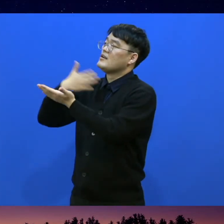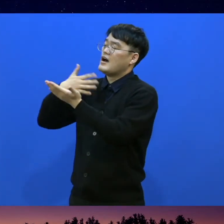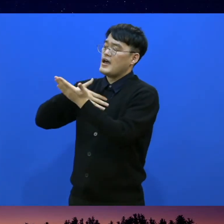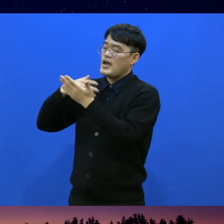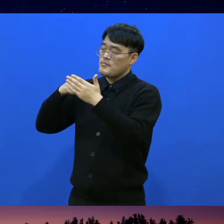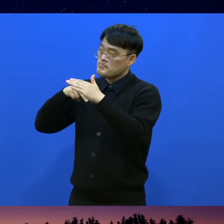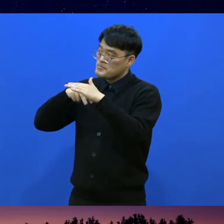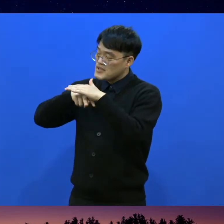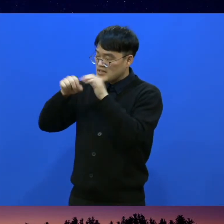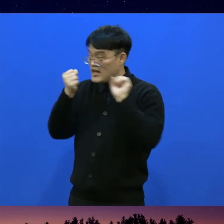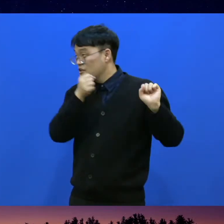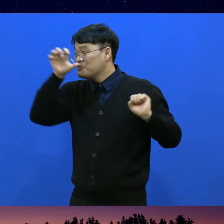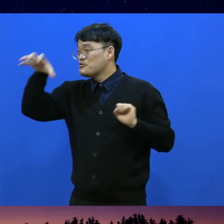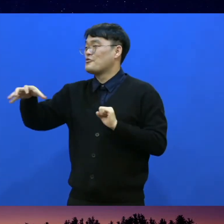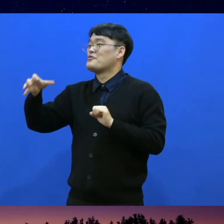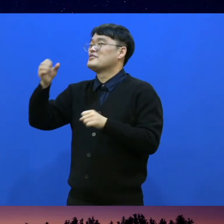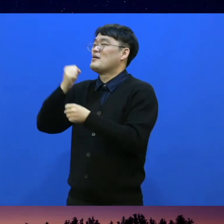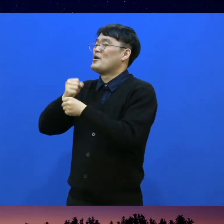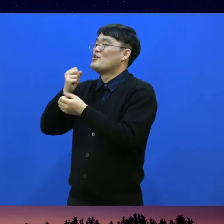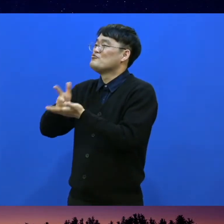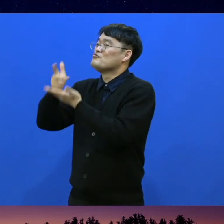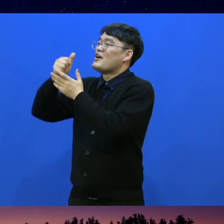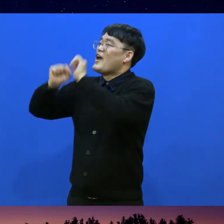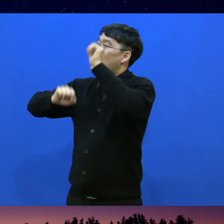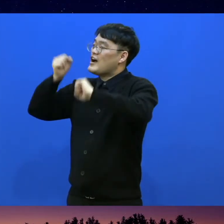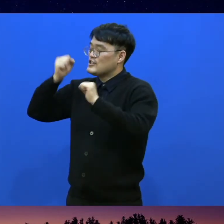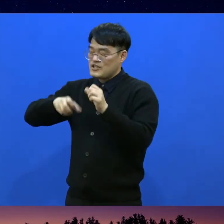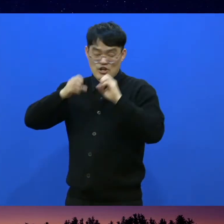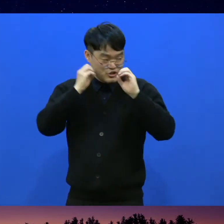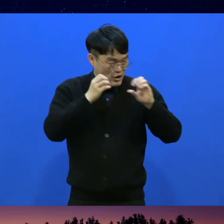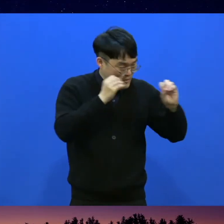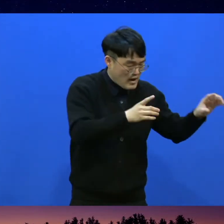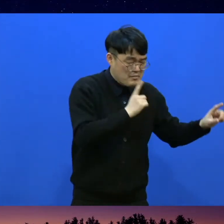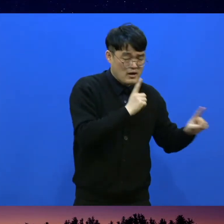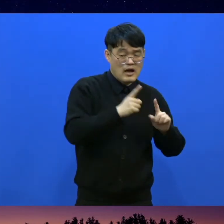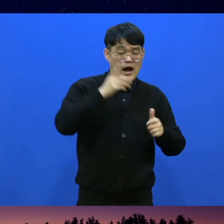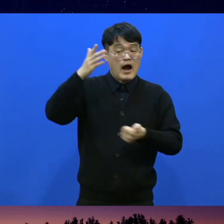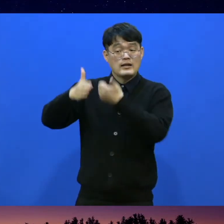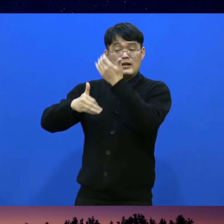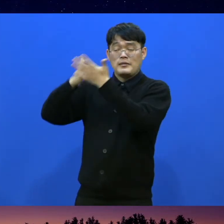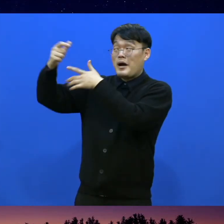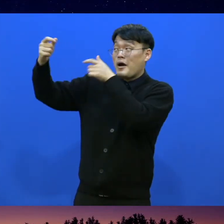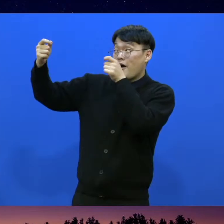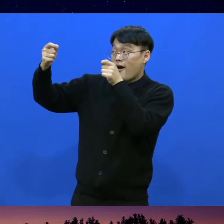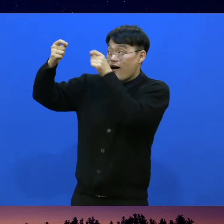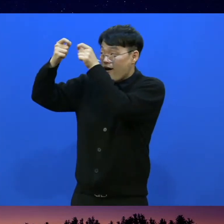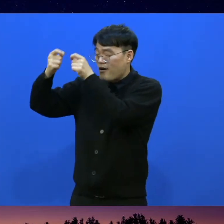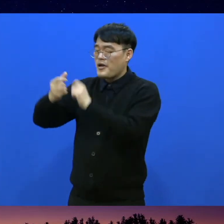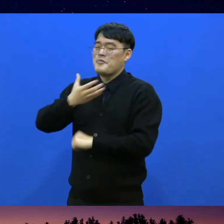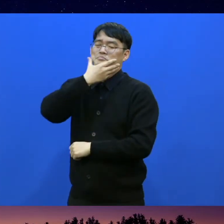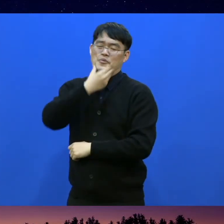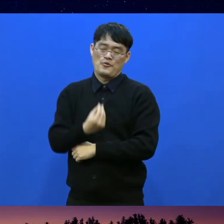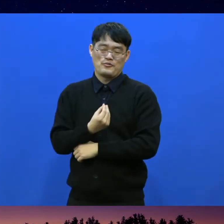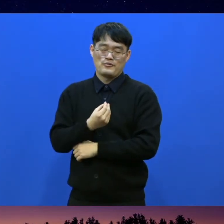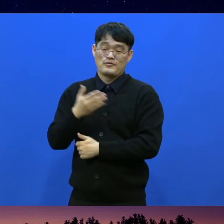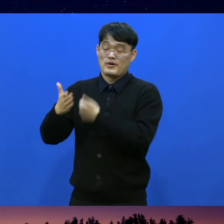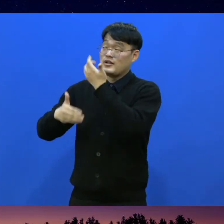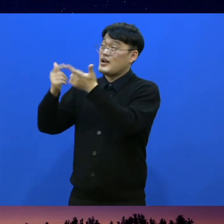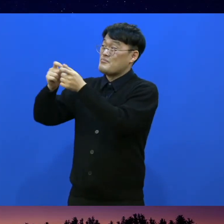삼아 주의 모든 행적을 전파하리라. 하나님을 가까이 하는 게 복이라는 거예요. 하나님과 멀어지면 복과 멀어지는